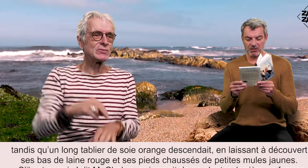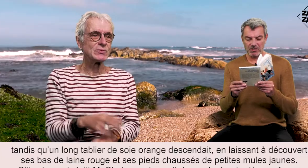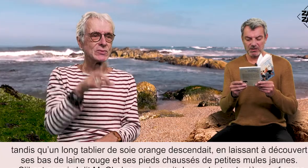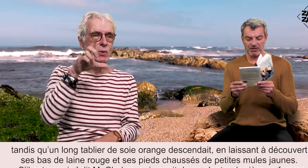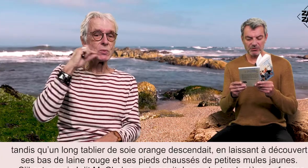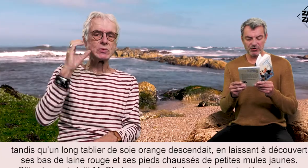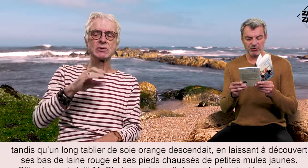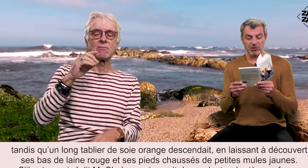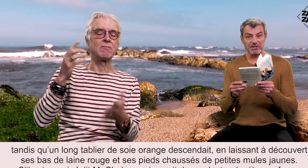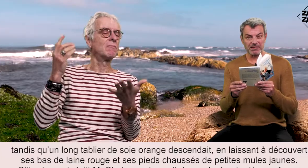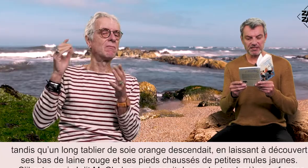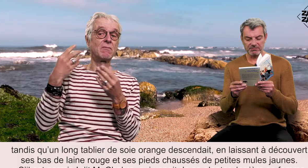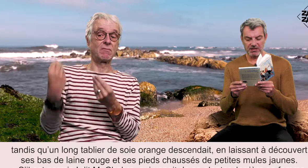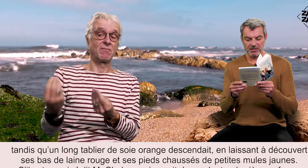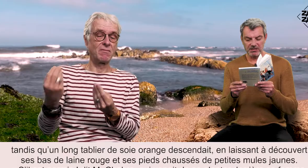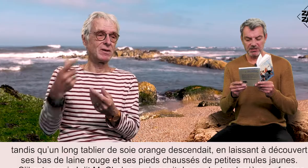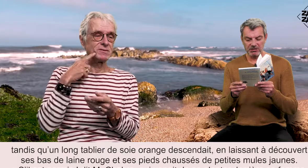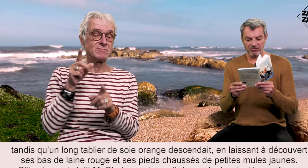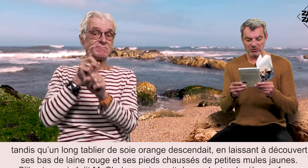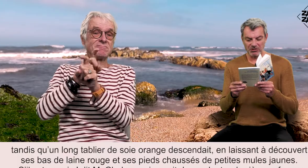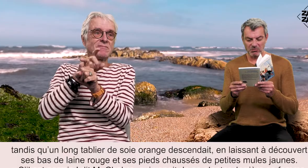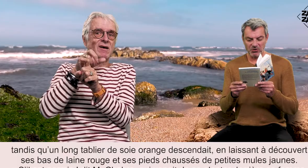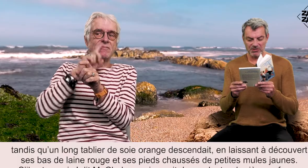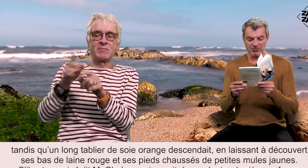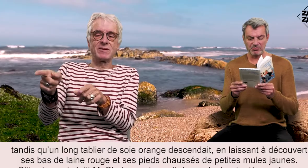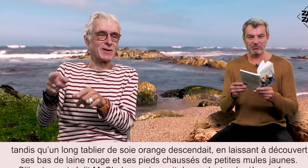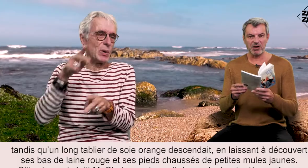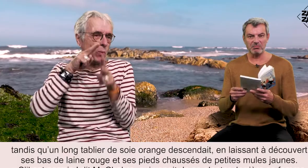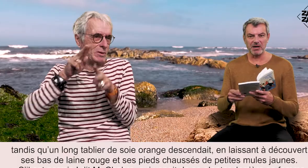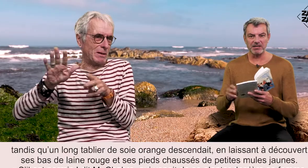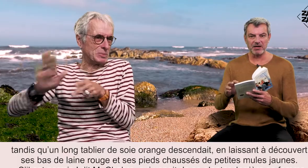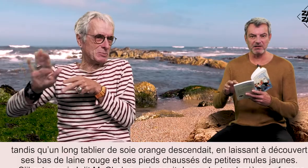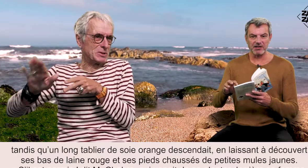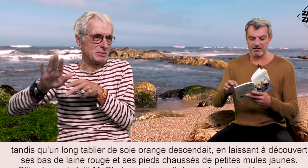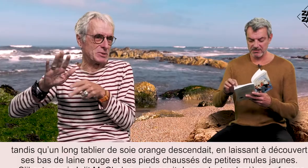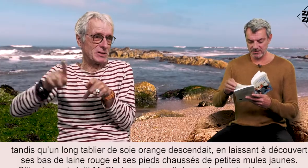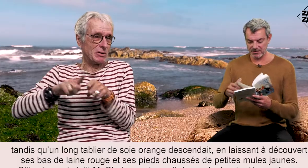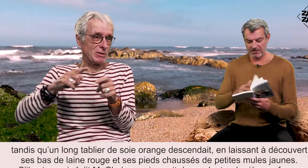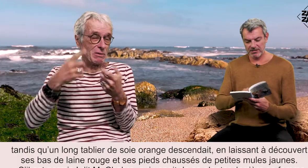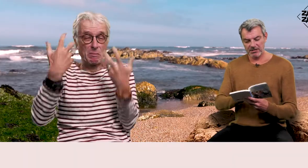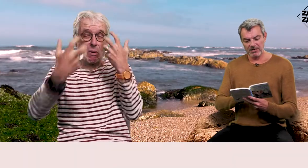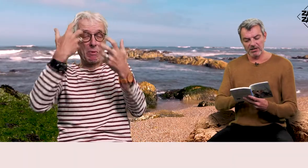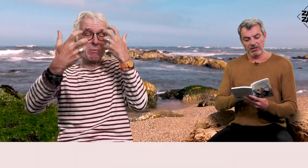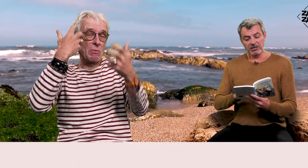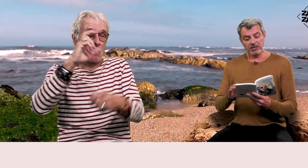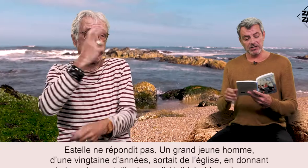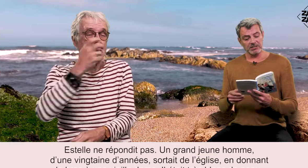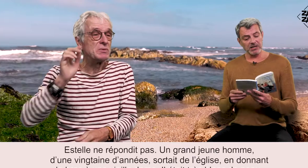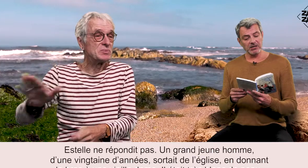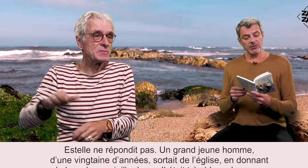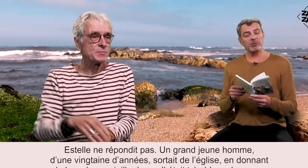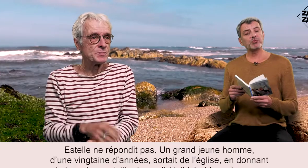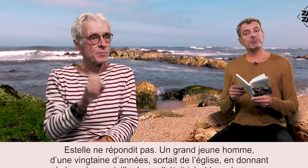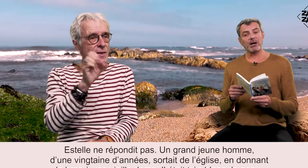M. Chabre, qui venait de se planter derrière sa femme, il faut être en Bretagne pour voir un pareil carnaval. »